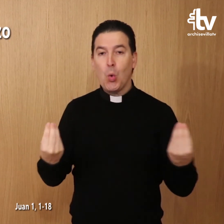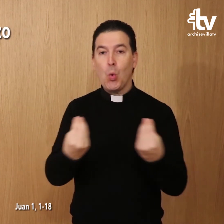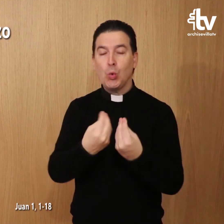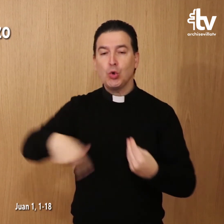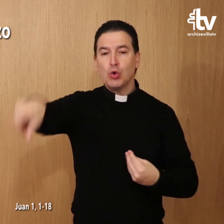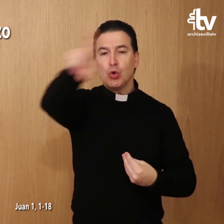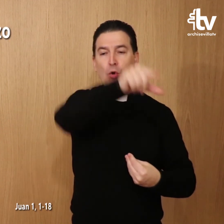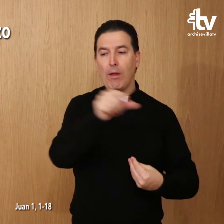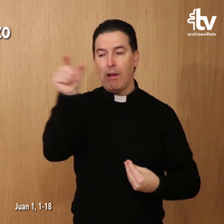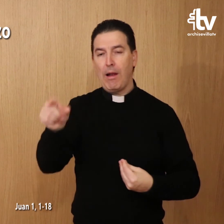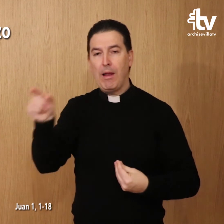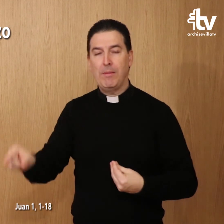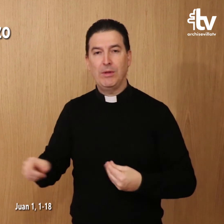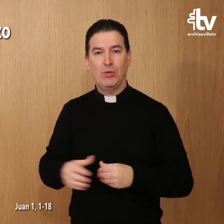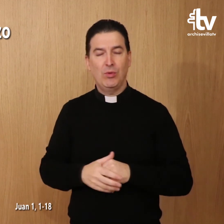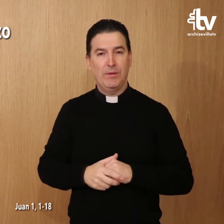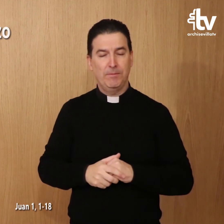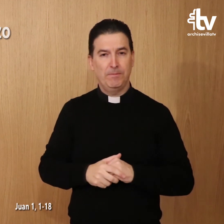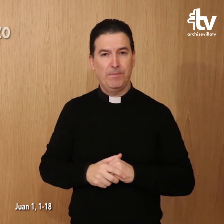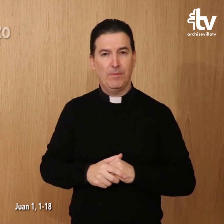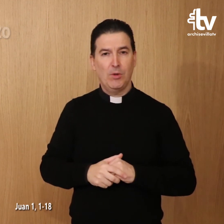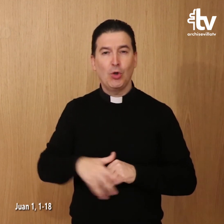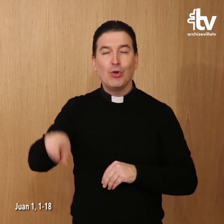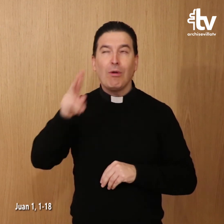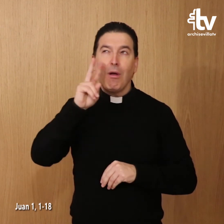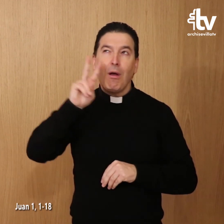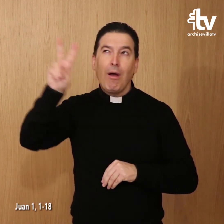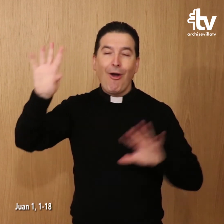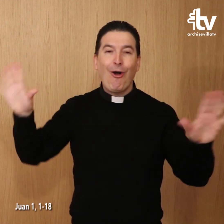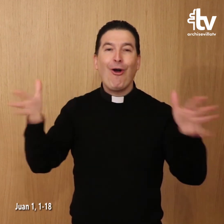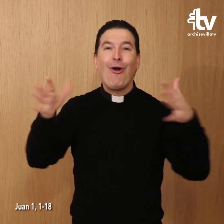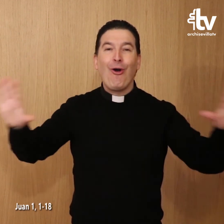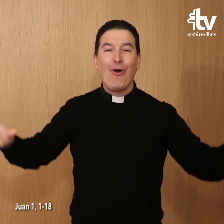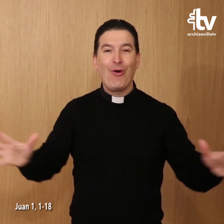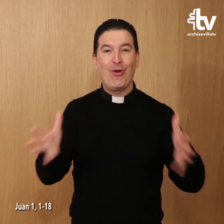y habitó entre nosotros, y hemos contemplado su gloria.